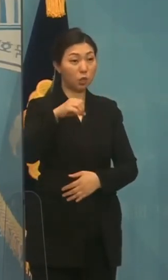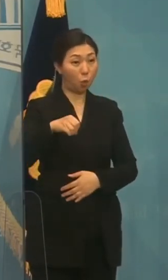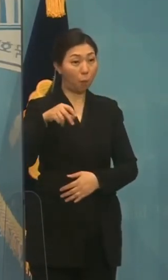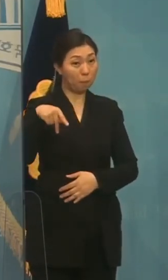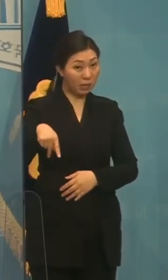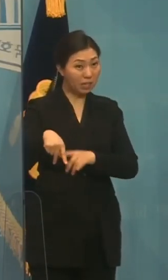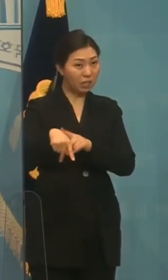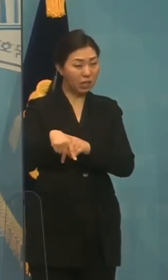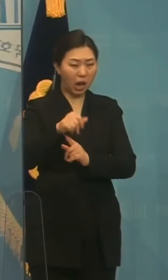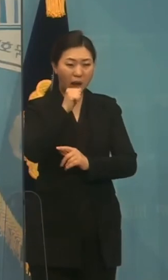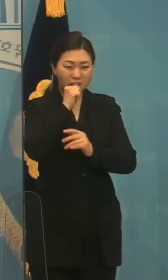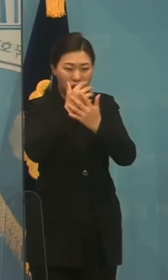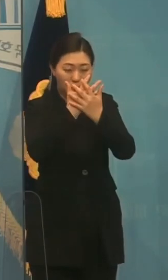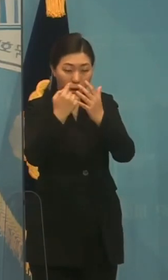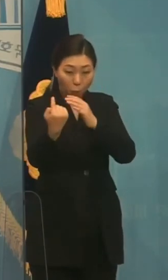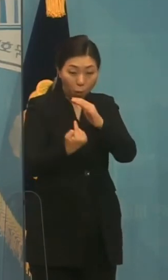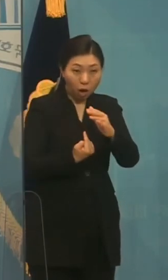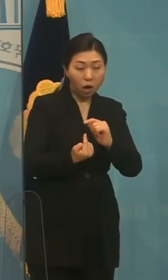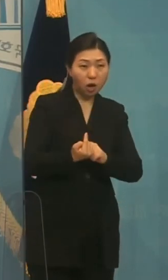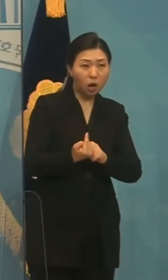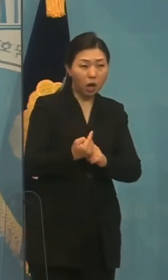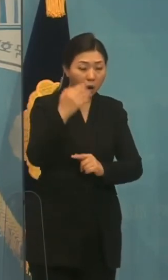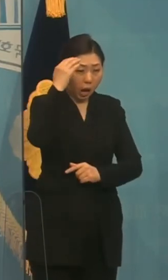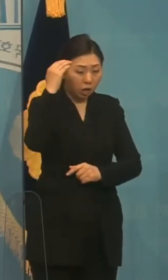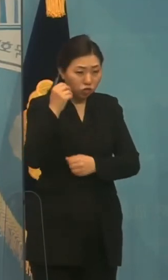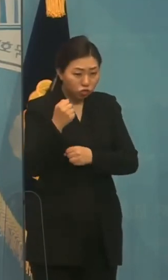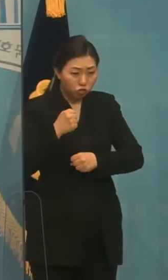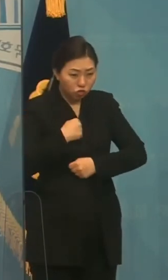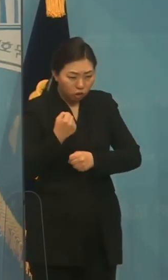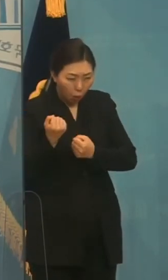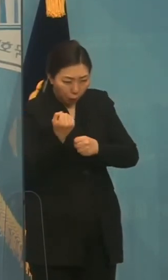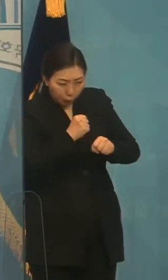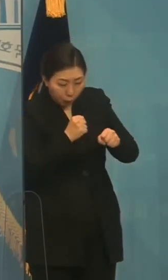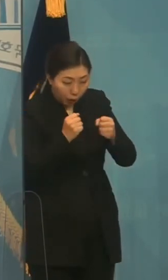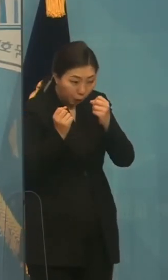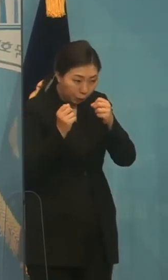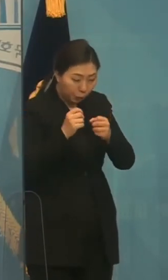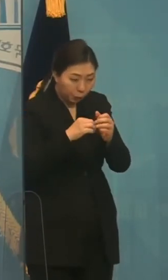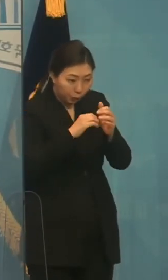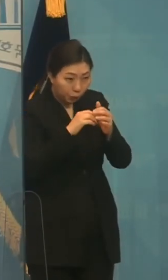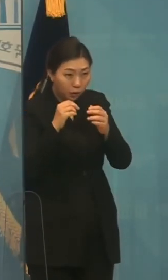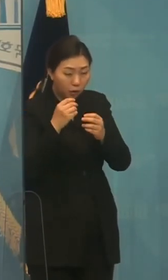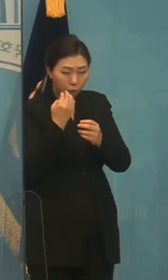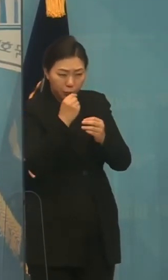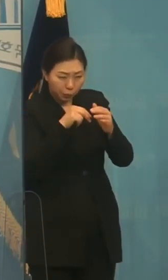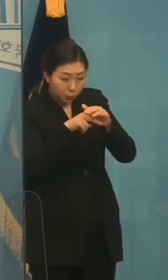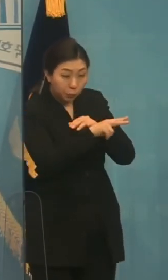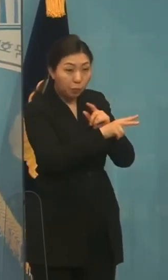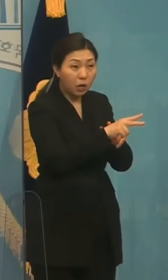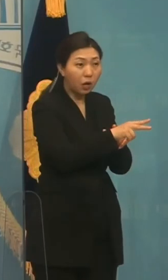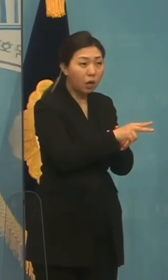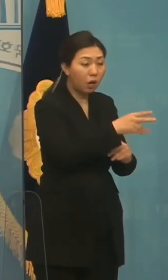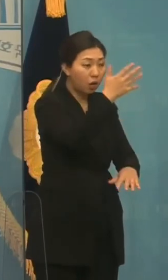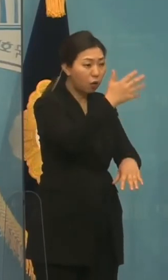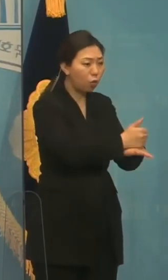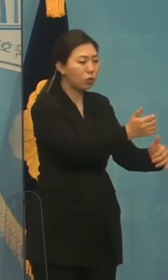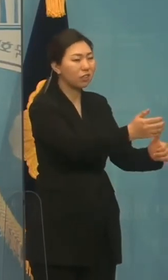사람들 기억나시죠? 우리 군을 피해 다니다가 결국 우리 군이 작전에 의해서 그 사람 신병을